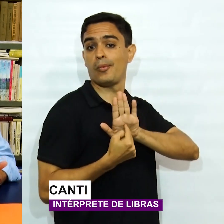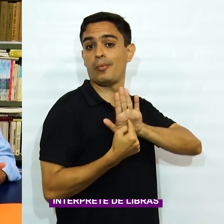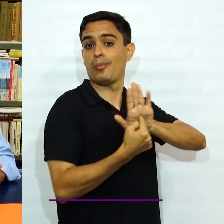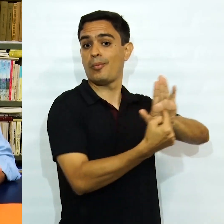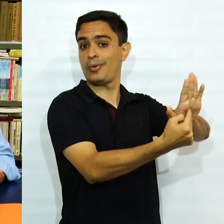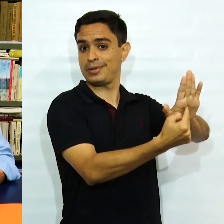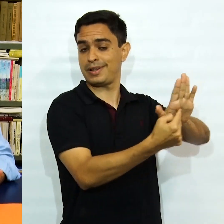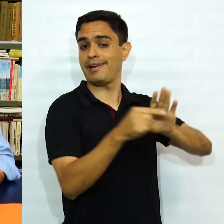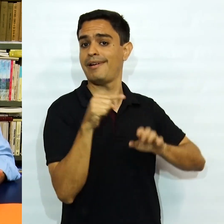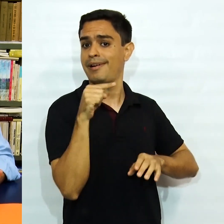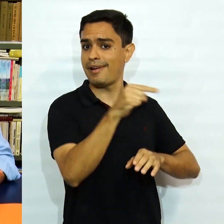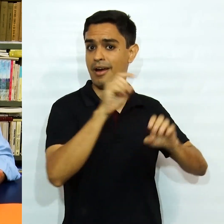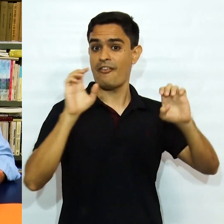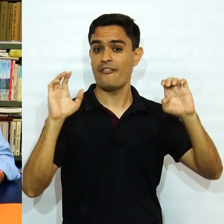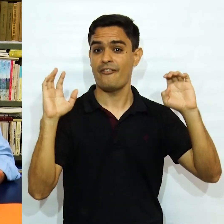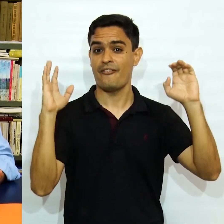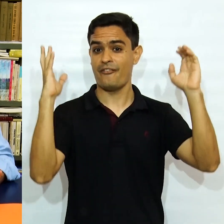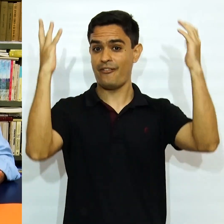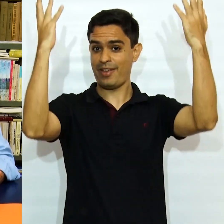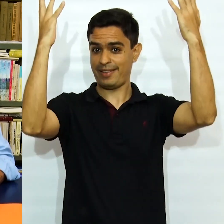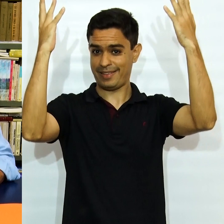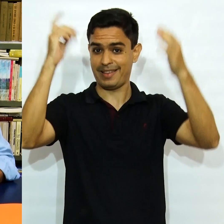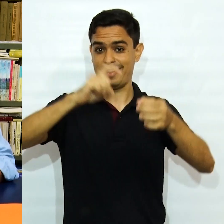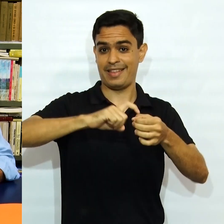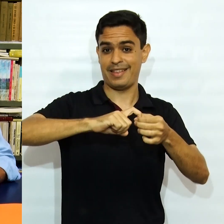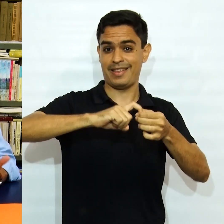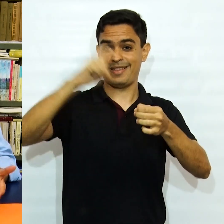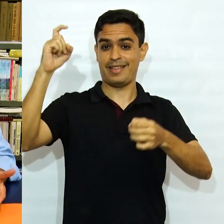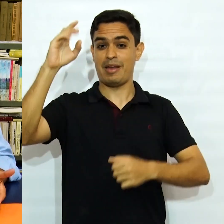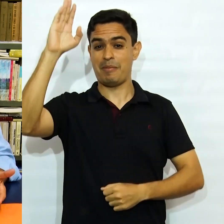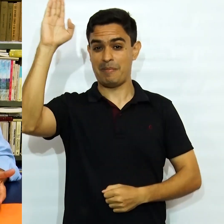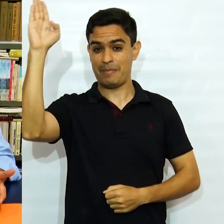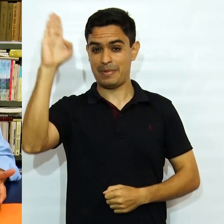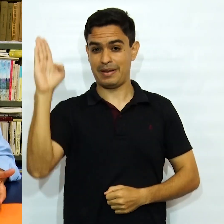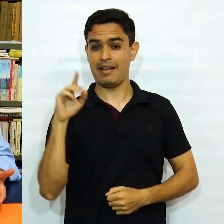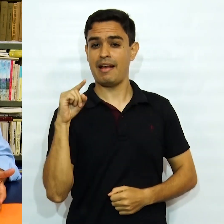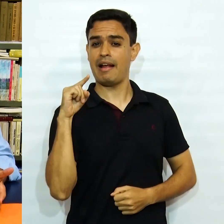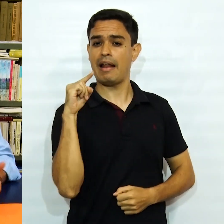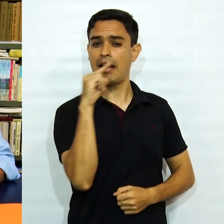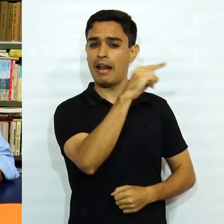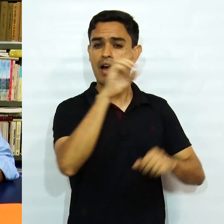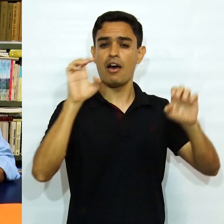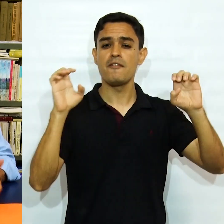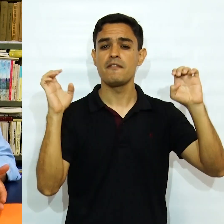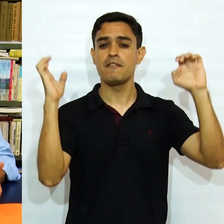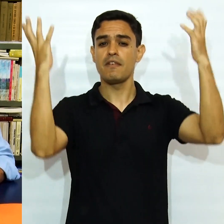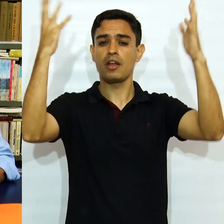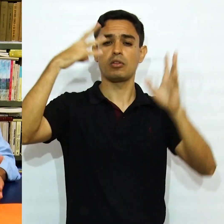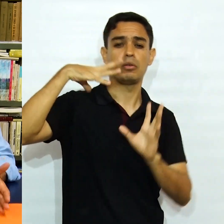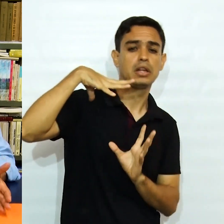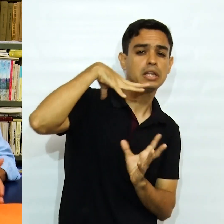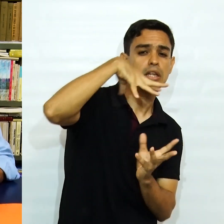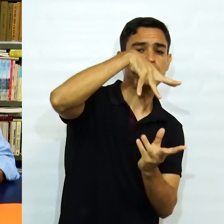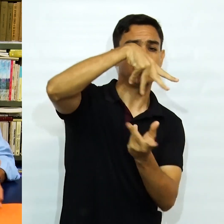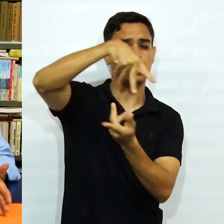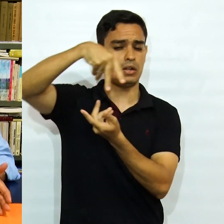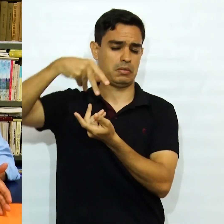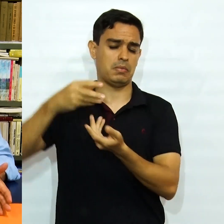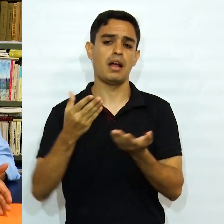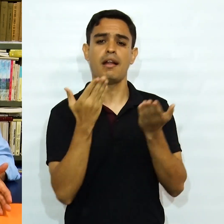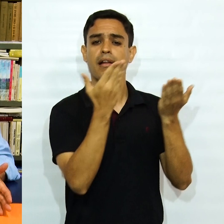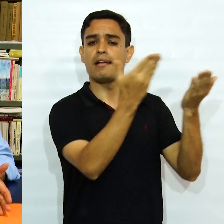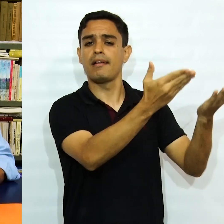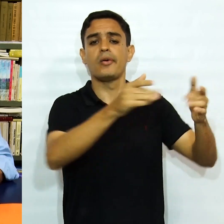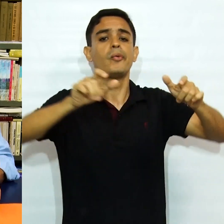apresentar-se no Centenário da Independência do Brasil na grande feira internacional que reuniu aí no começo a indústria mas também